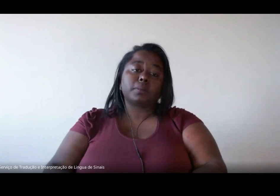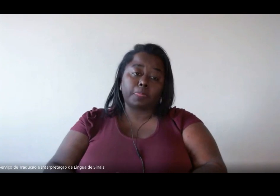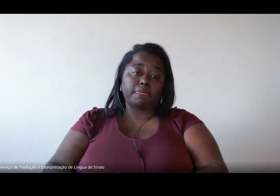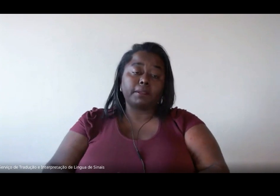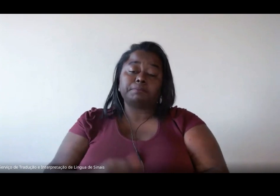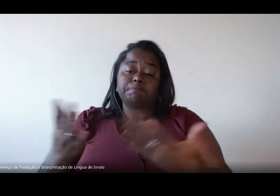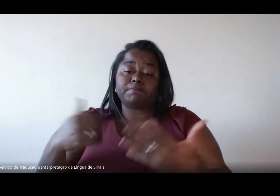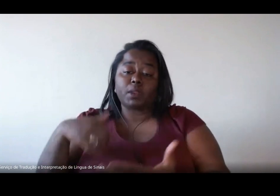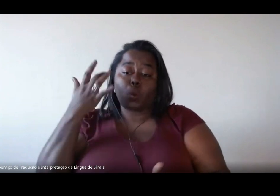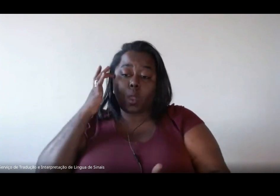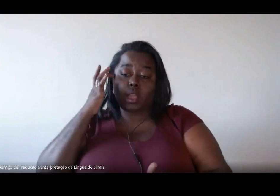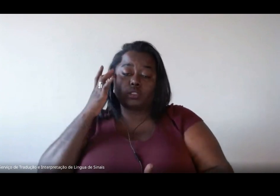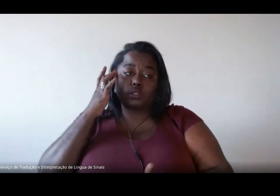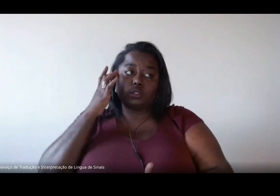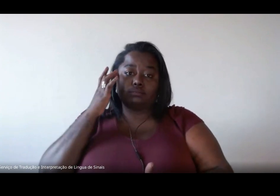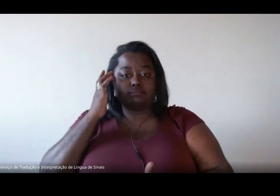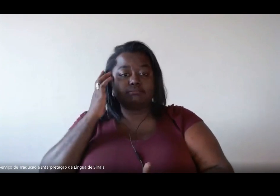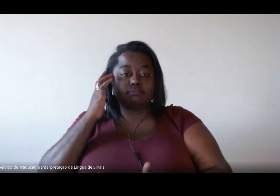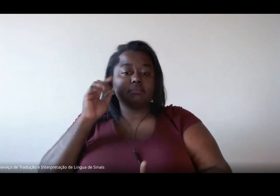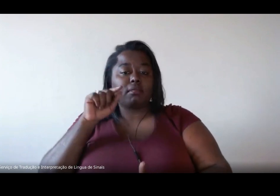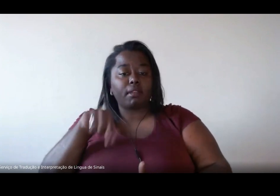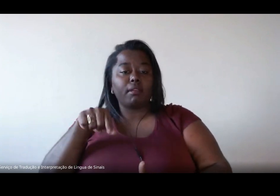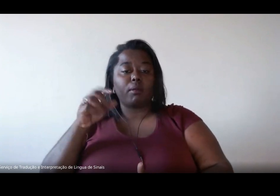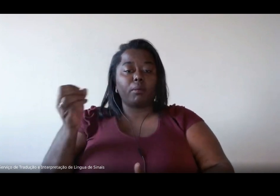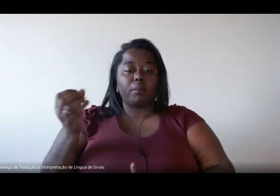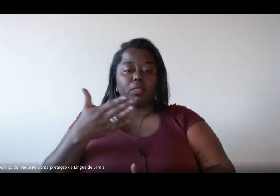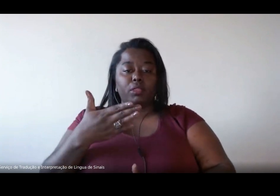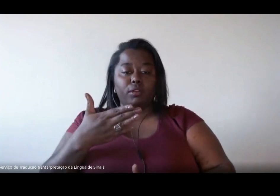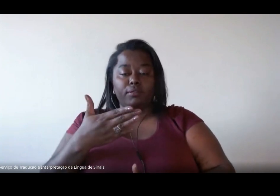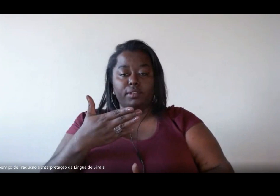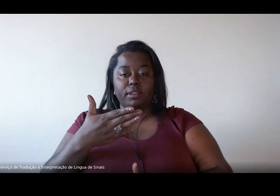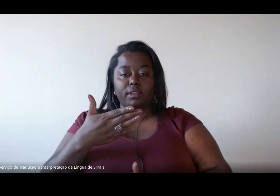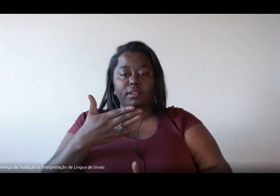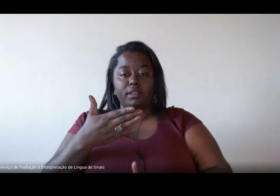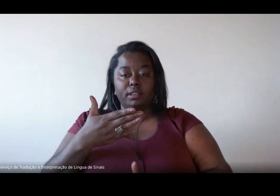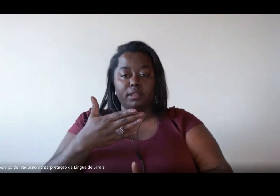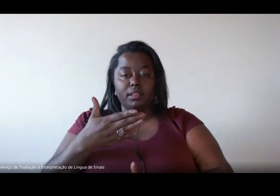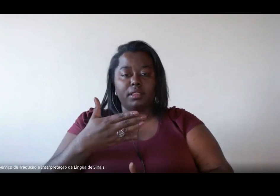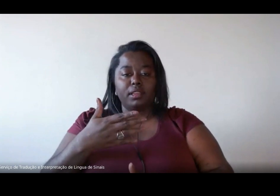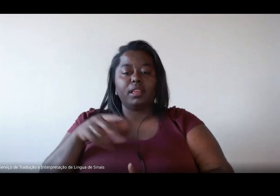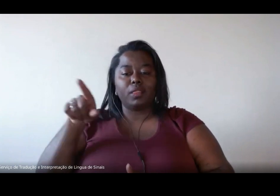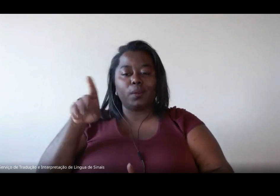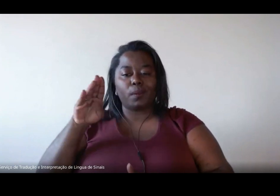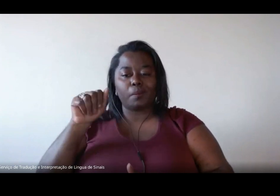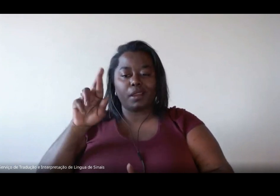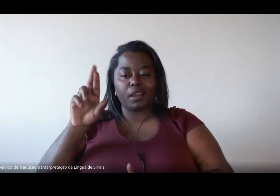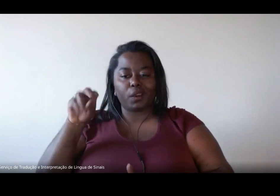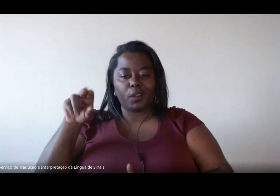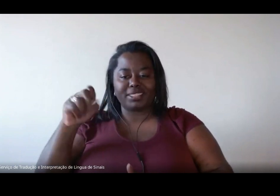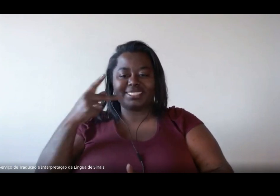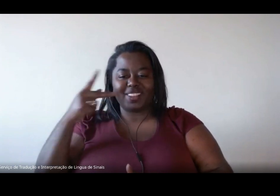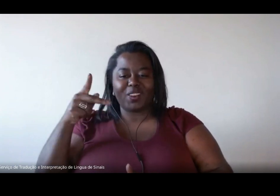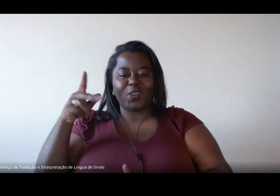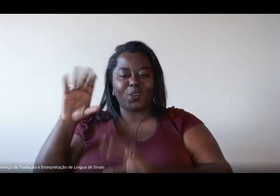quais as contribuições na análise do discurso? Eu acho assim, que foi uma nova... O nome foi até o Baronas que deu